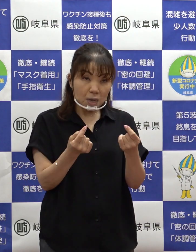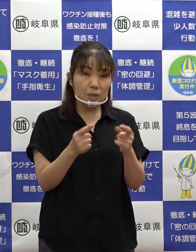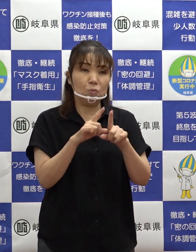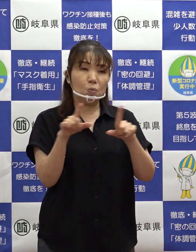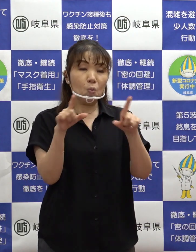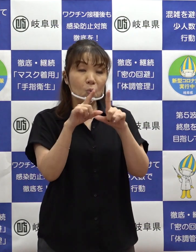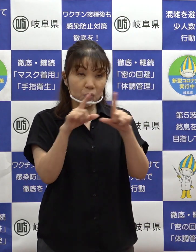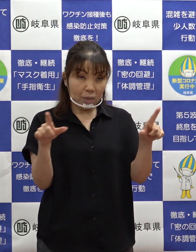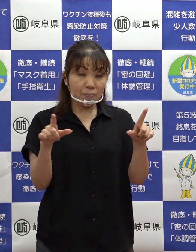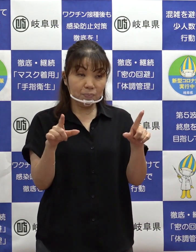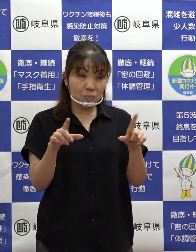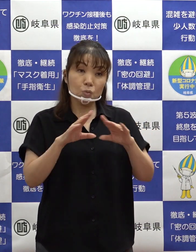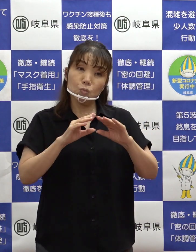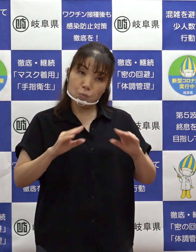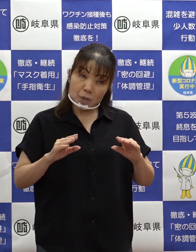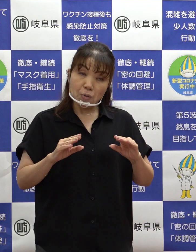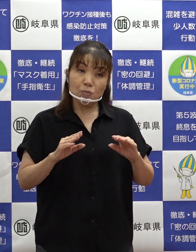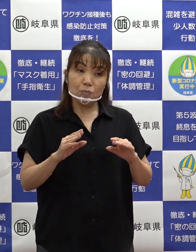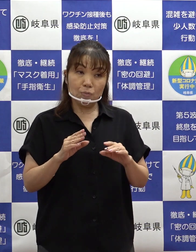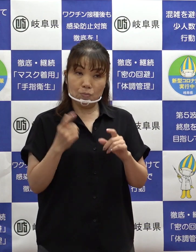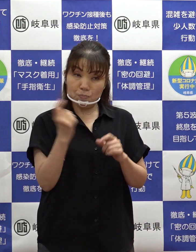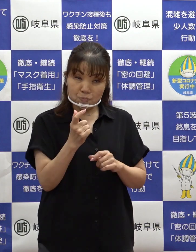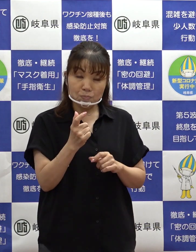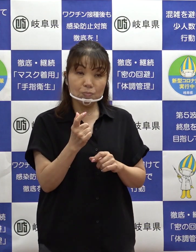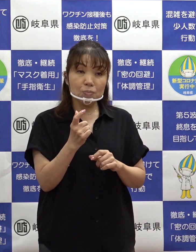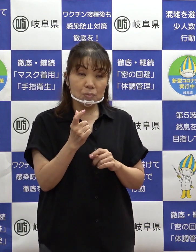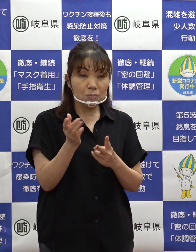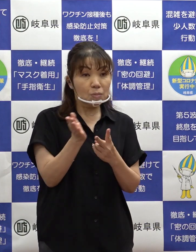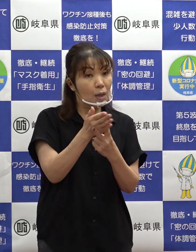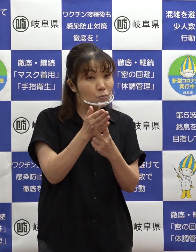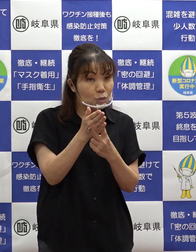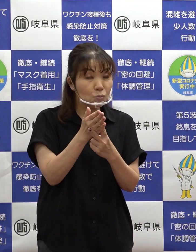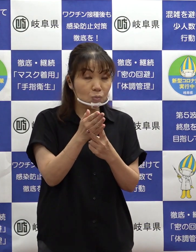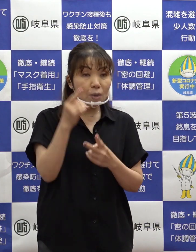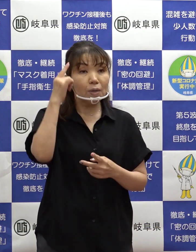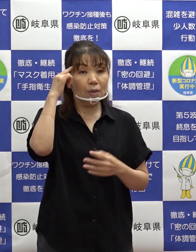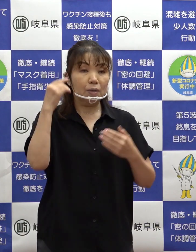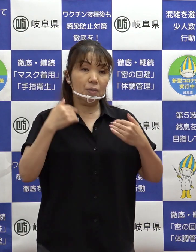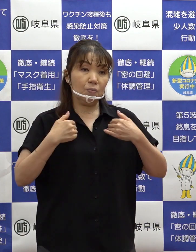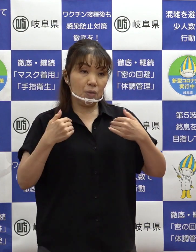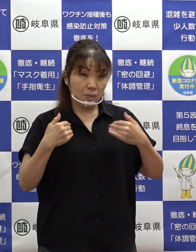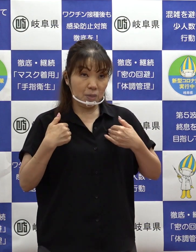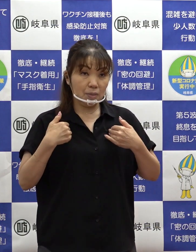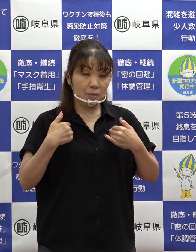然考えなきゃいけないというふうには、まあ、思っておりますので、